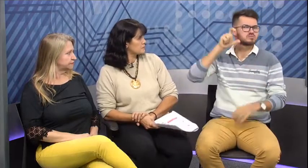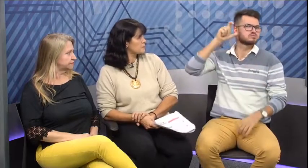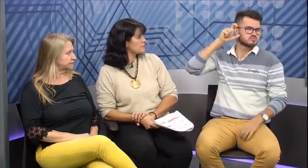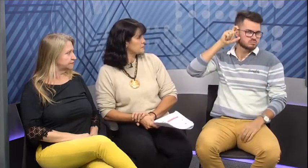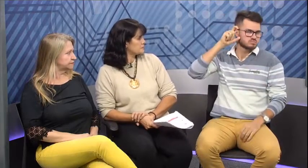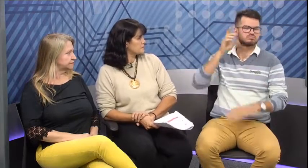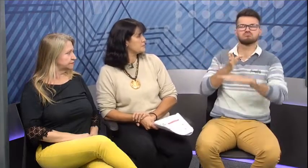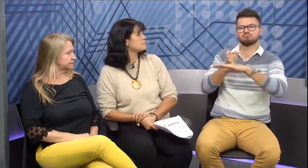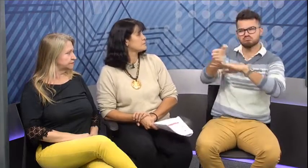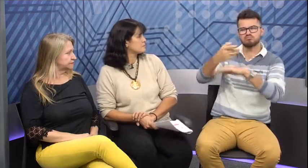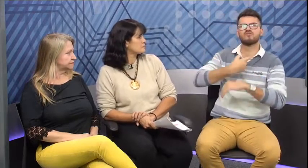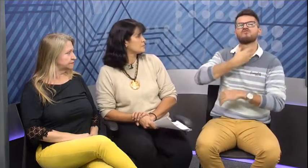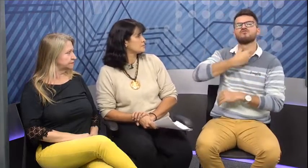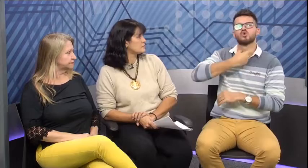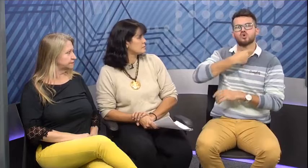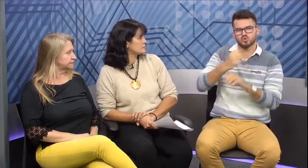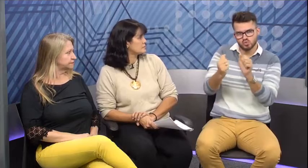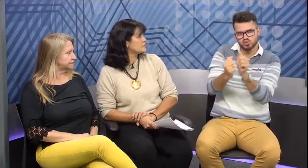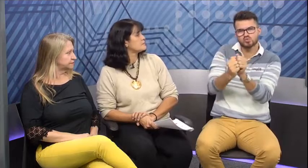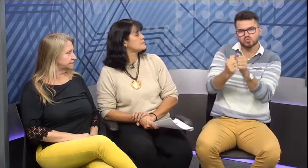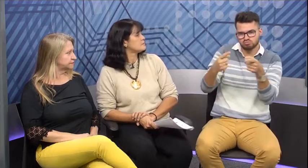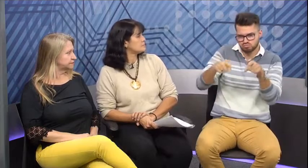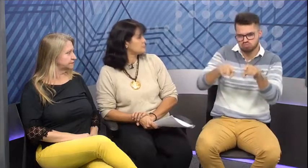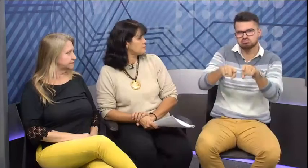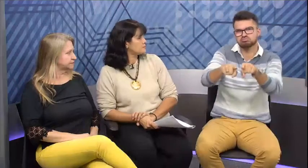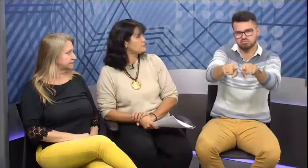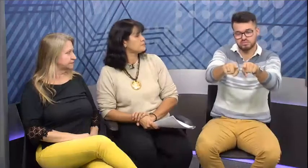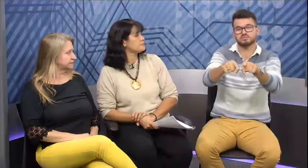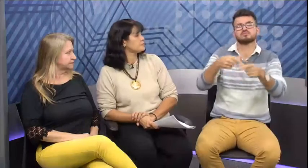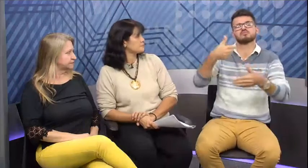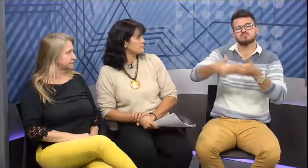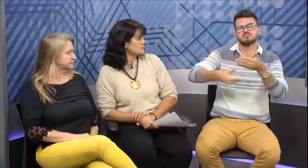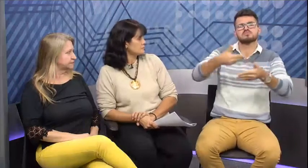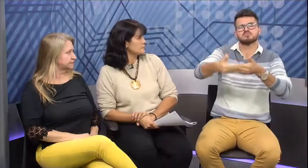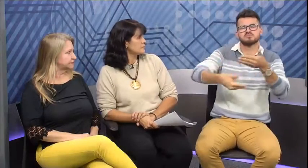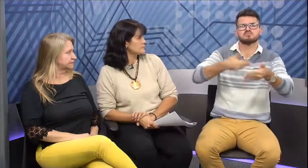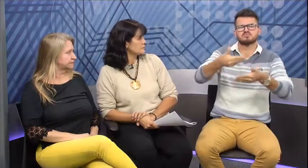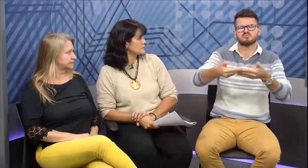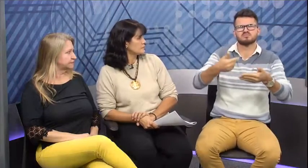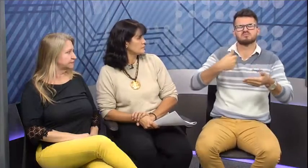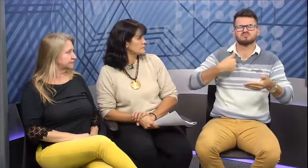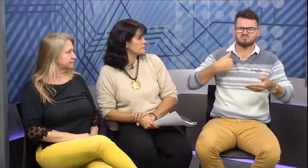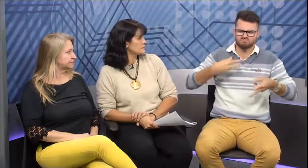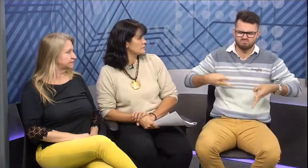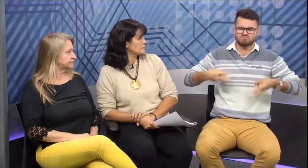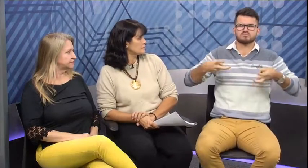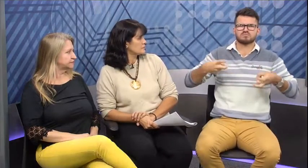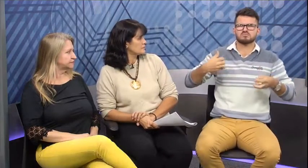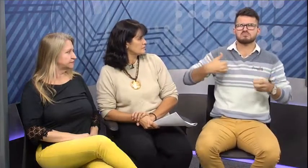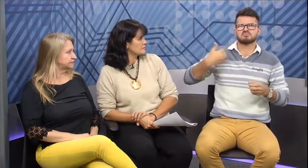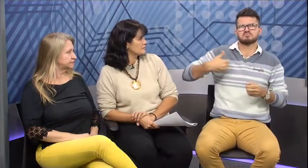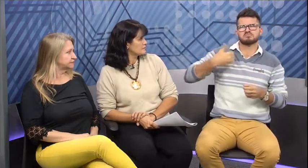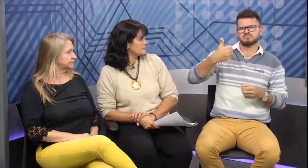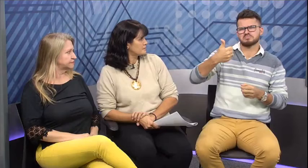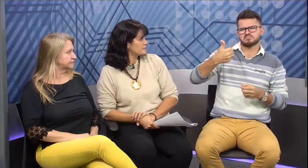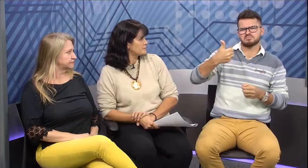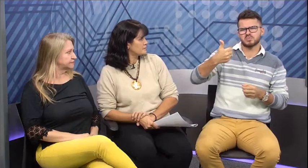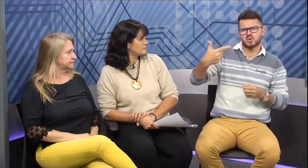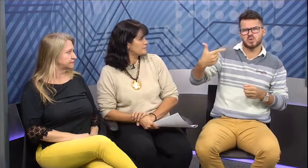aparelho auditivo. Eu usei durante alguns anos, frequentava sessões de fonoterapia, né, e isso aconteceu durante um tempo. Mas depois, quando eu